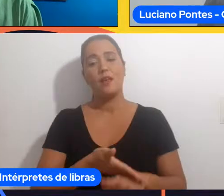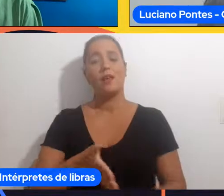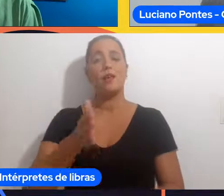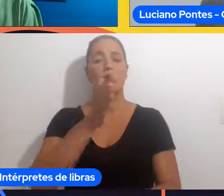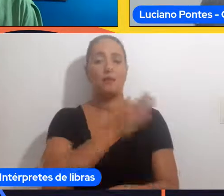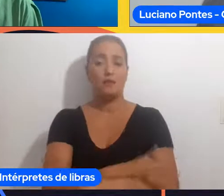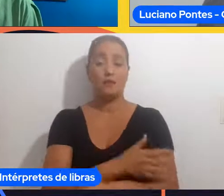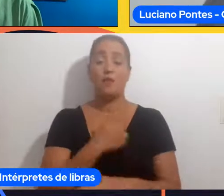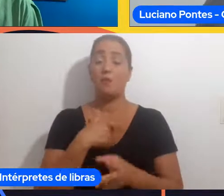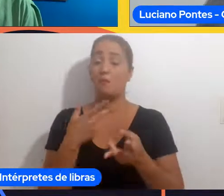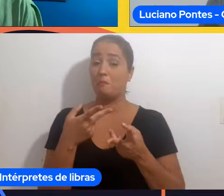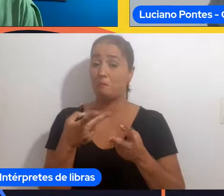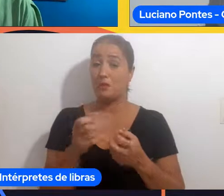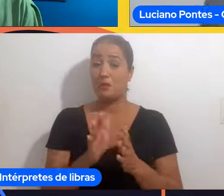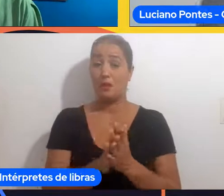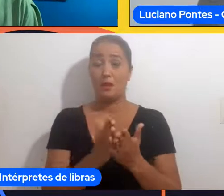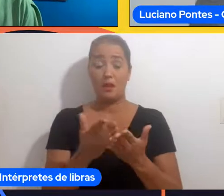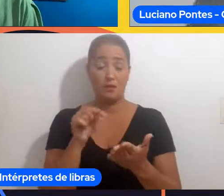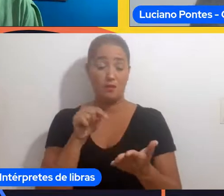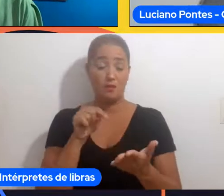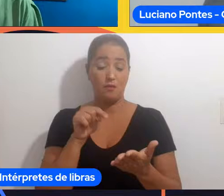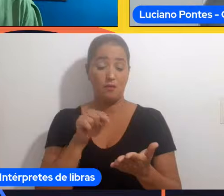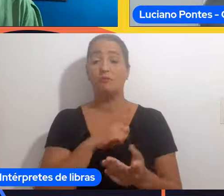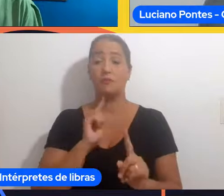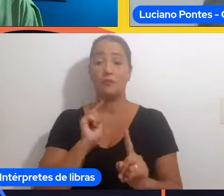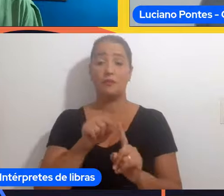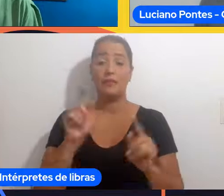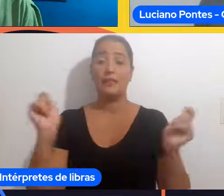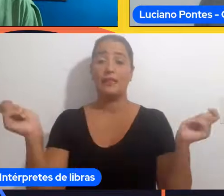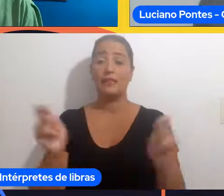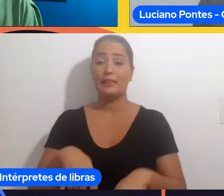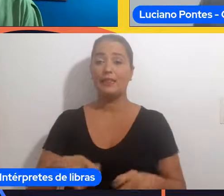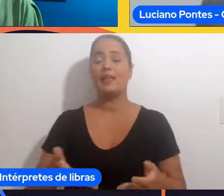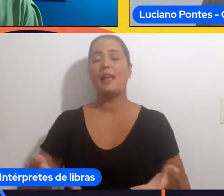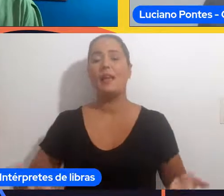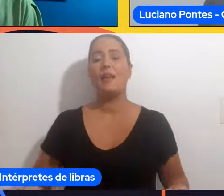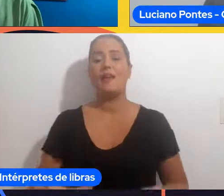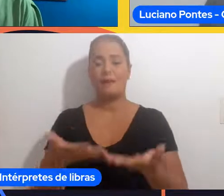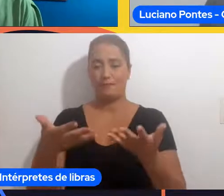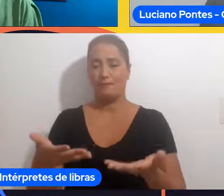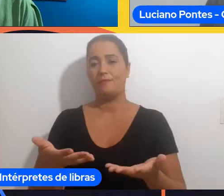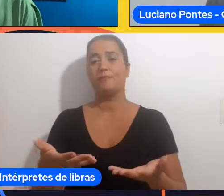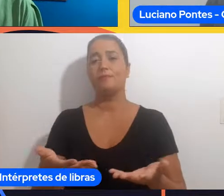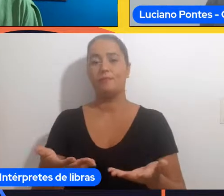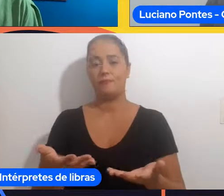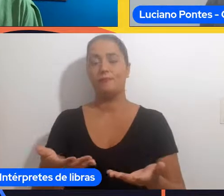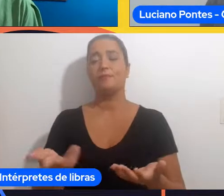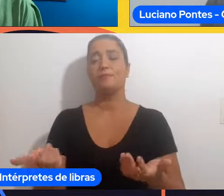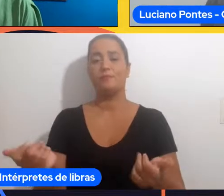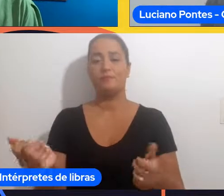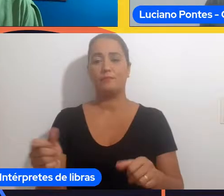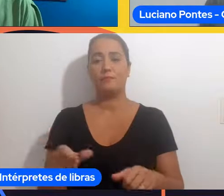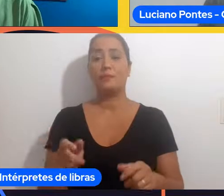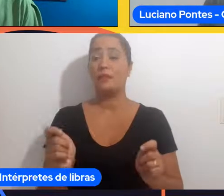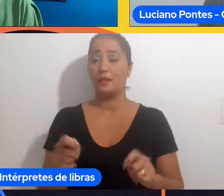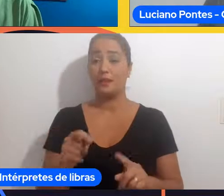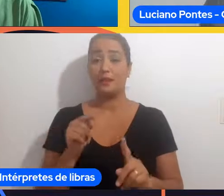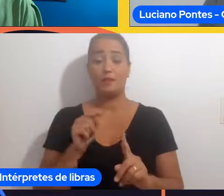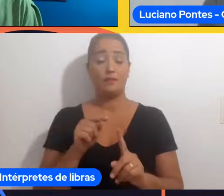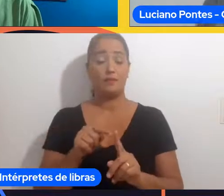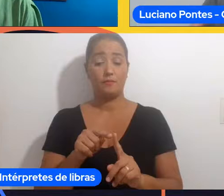exemplo, o livro como um objeto que pode, de certa forma, também se tornar esse objeto, como o Winnicott fala,